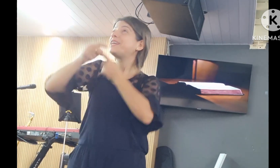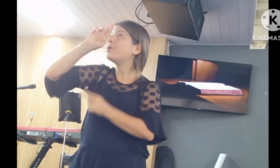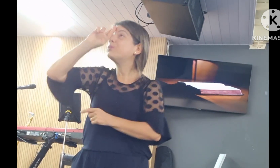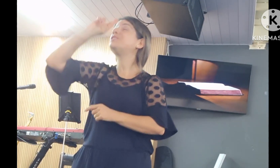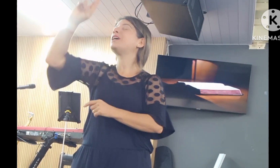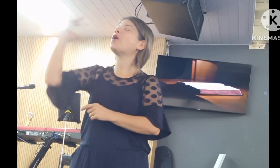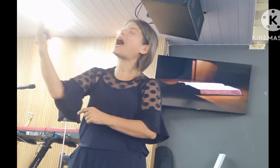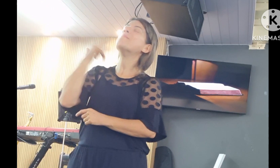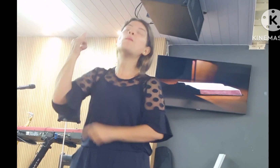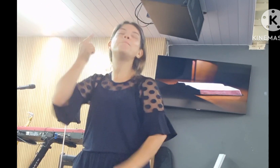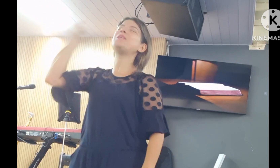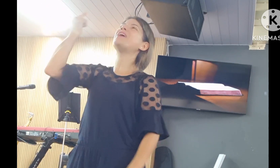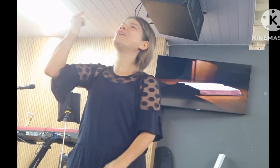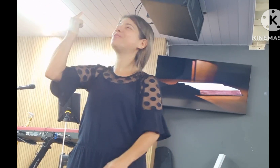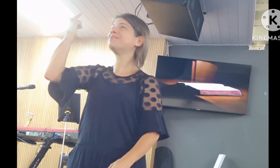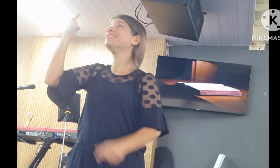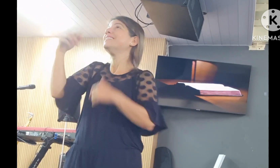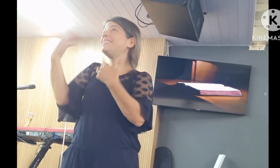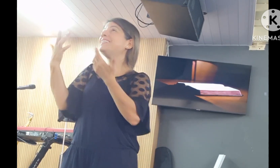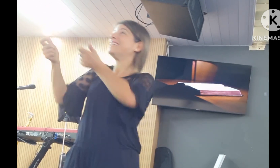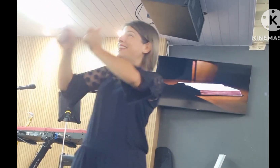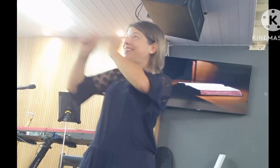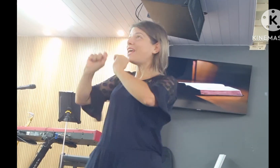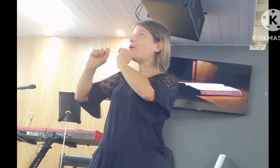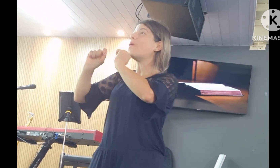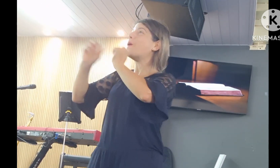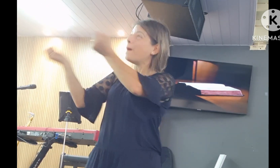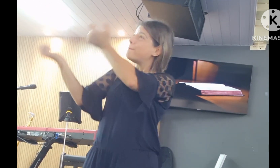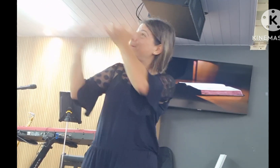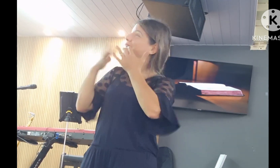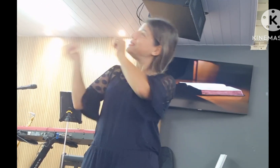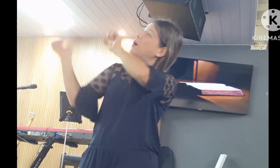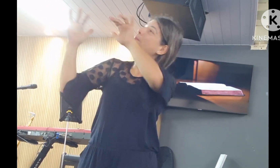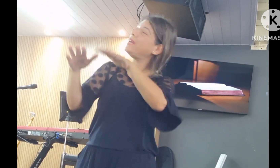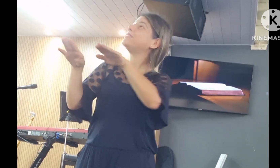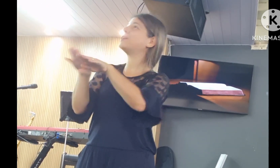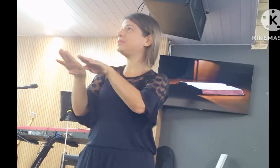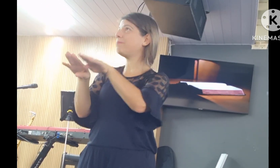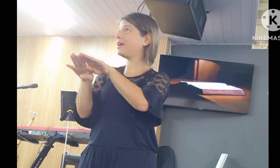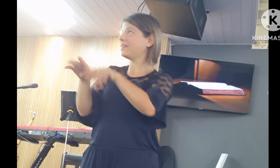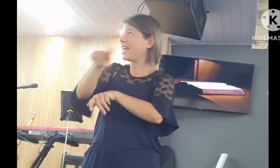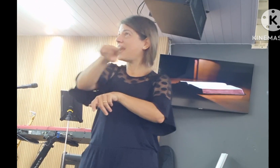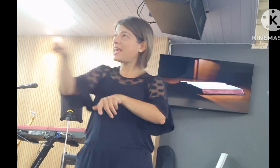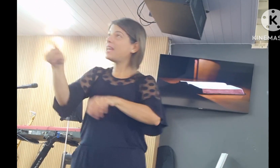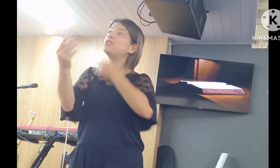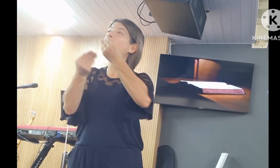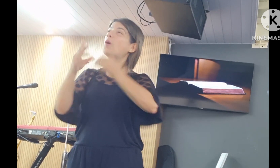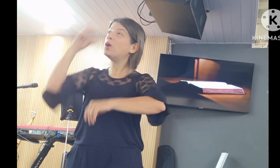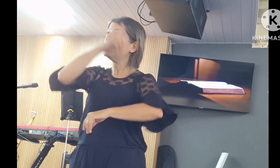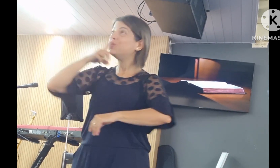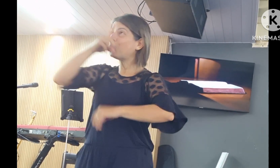nos amou primeiro e o Senhor nos abençoou com toda a sorte de bênção. Que eles possam, Deus, ter um